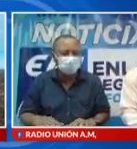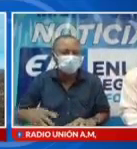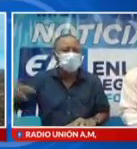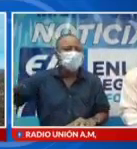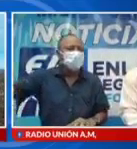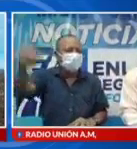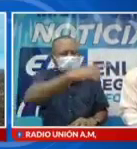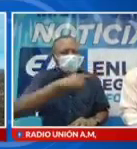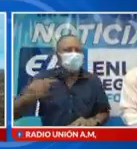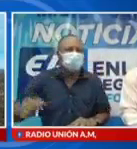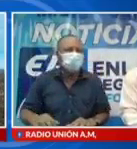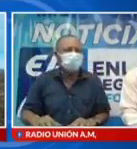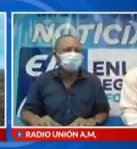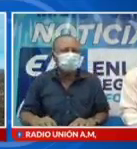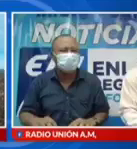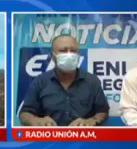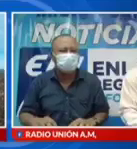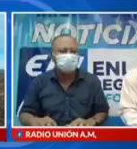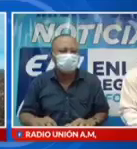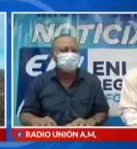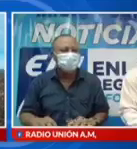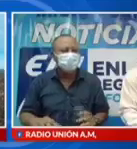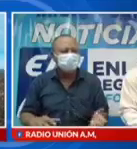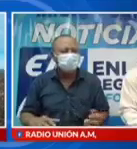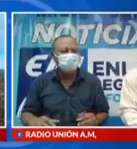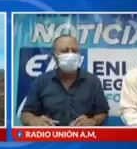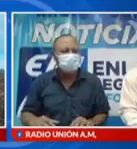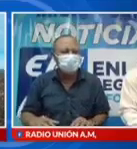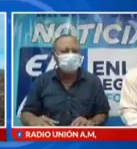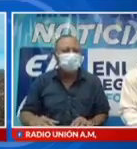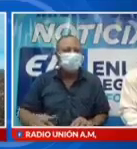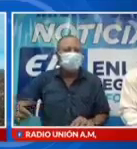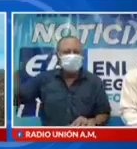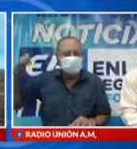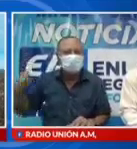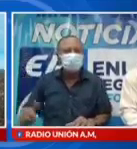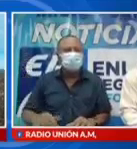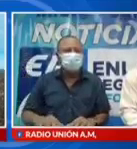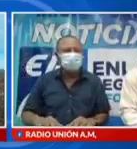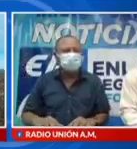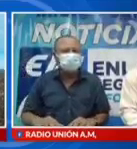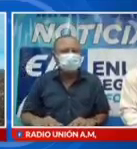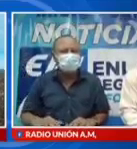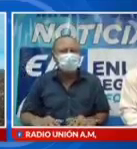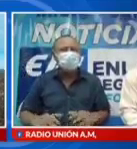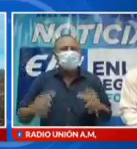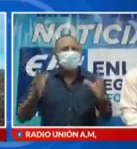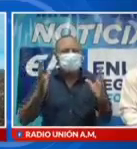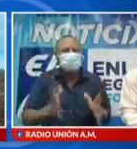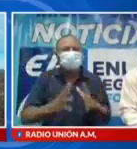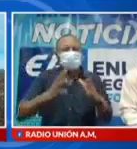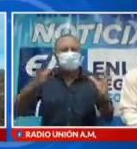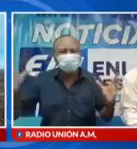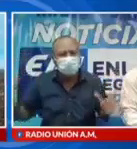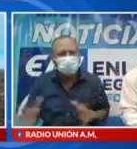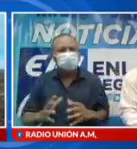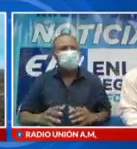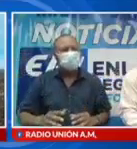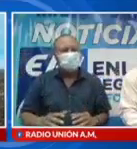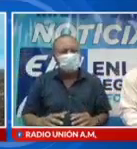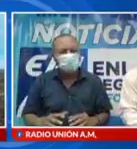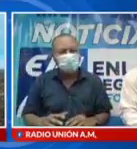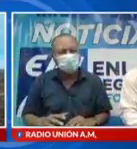doctor Palacio, que logramos los recursos para el puente sobre el río Esmeralda, recursos para la universidad, recursos para